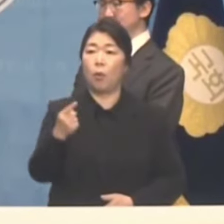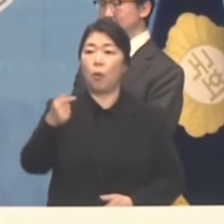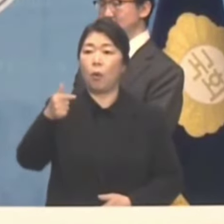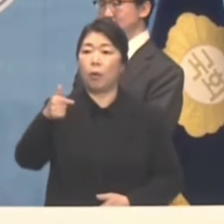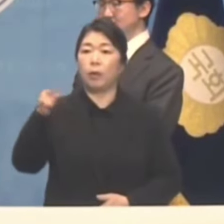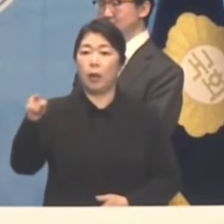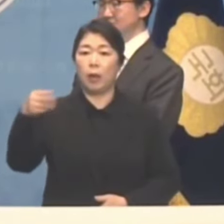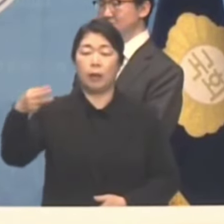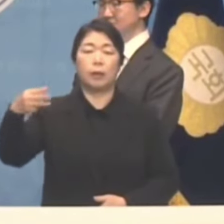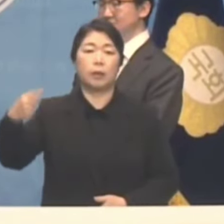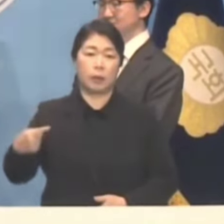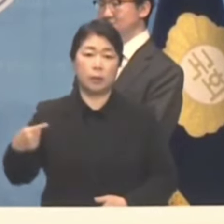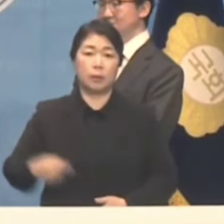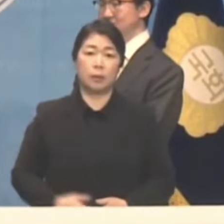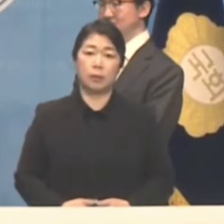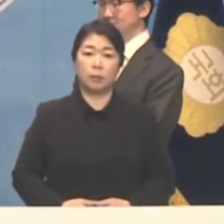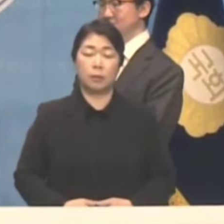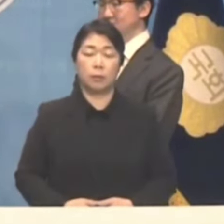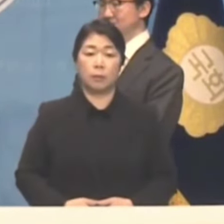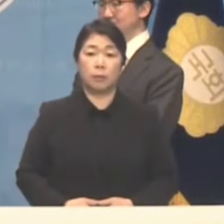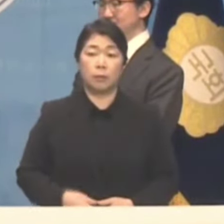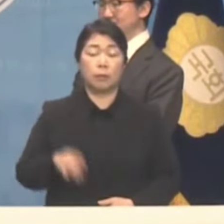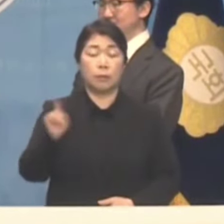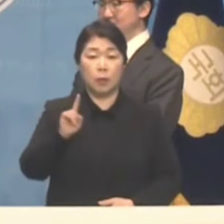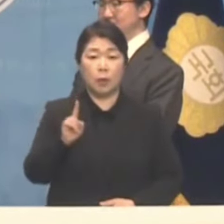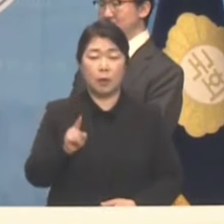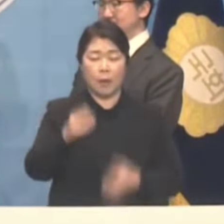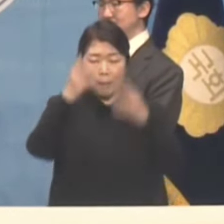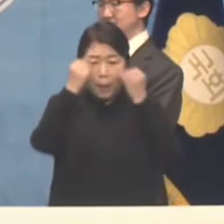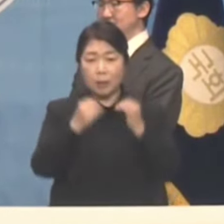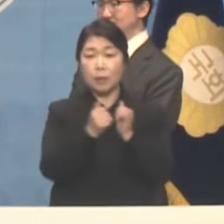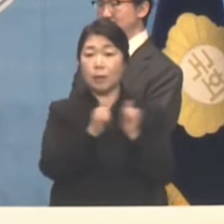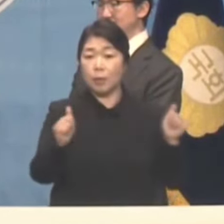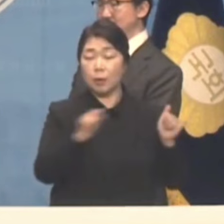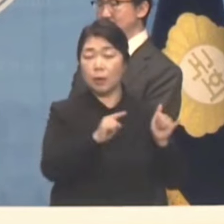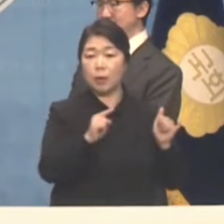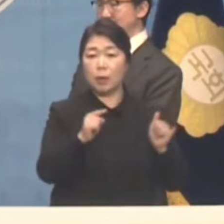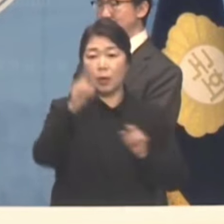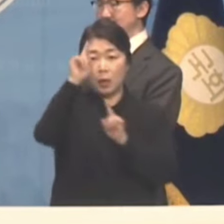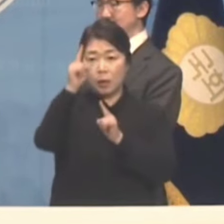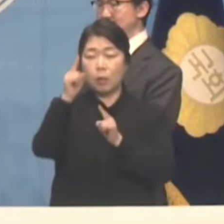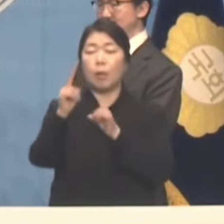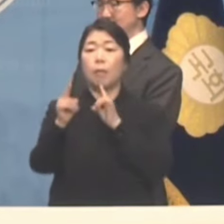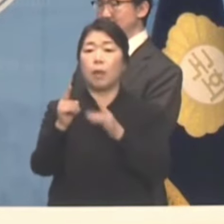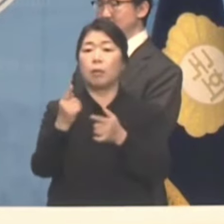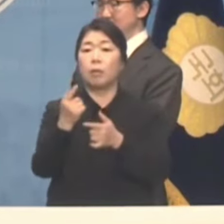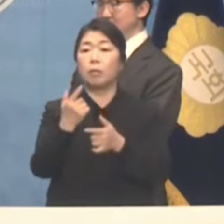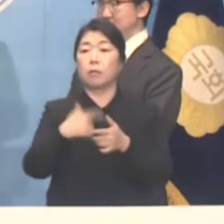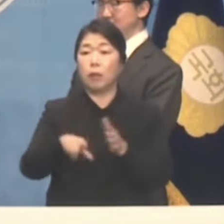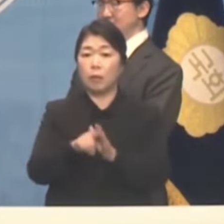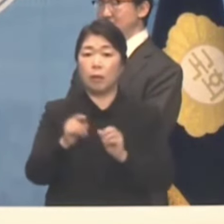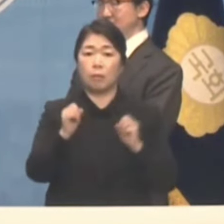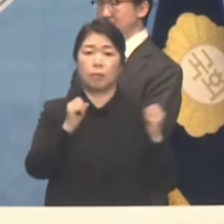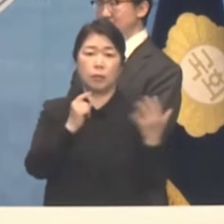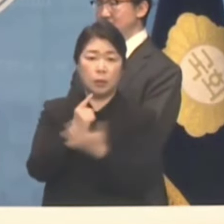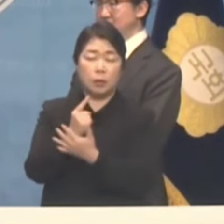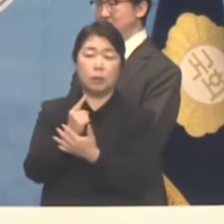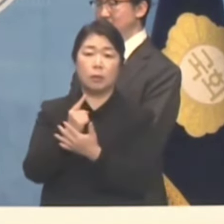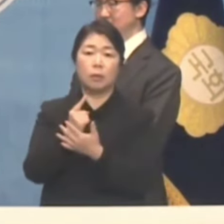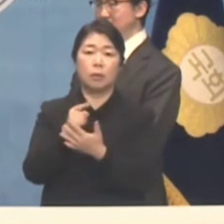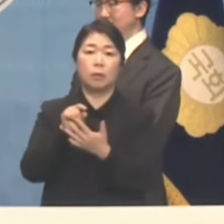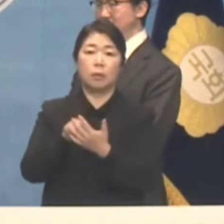마리오네트가 이재명을 위해서 존재했었고이 마리오네트 중에서도 몇 분들은